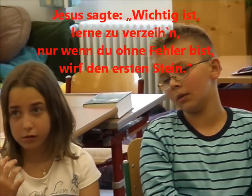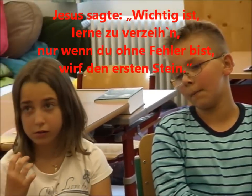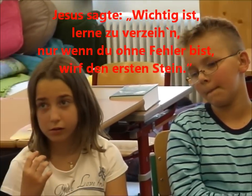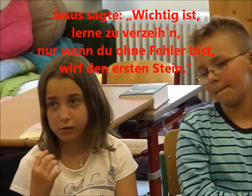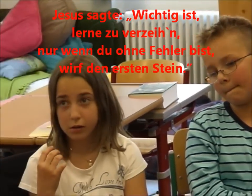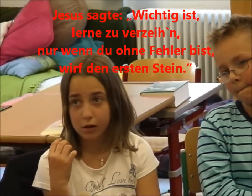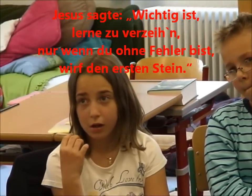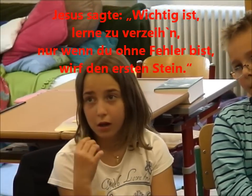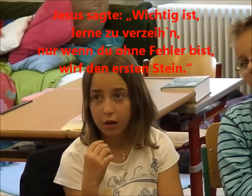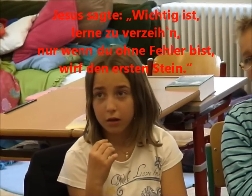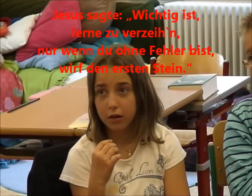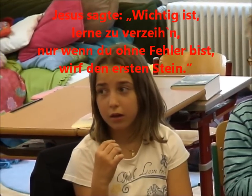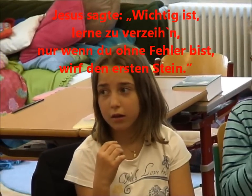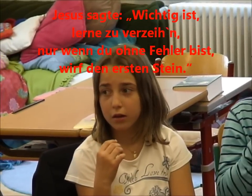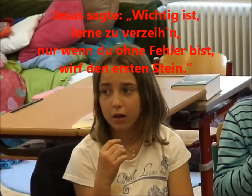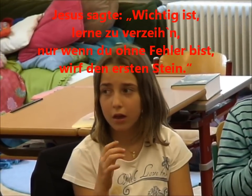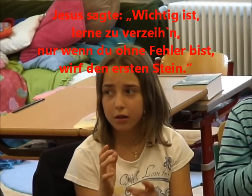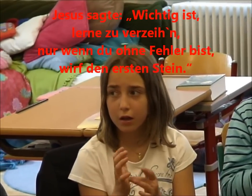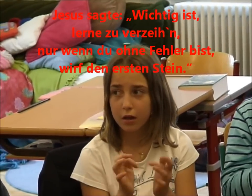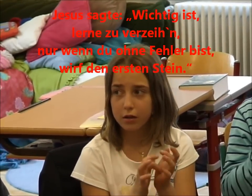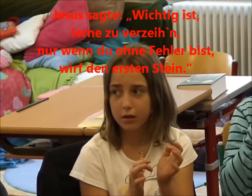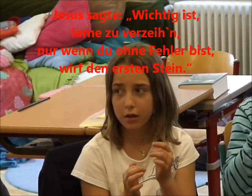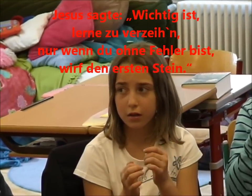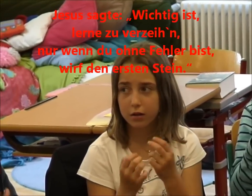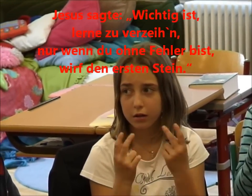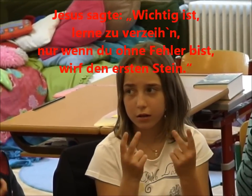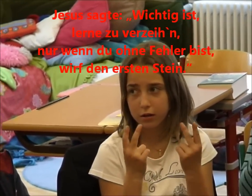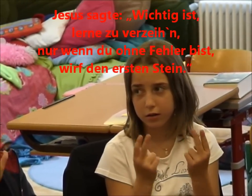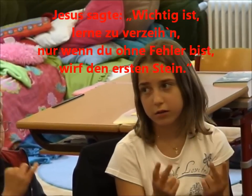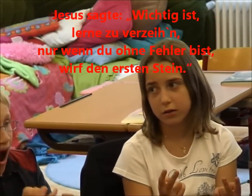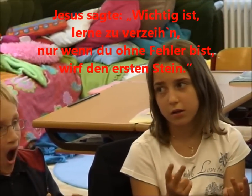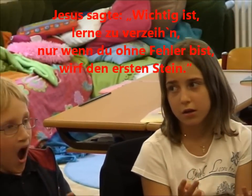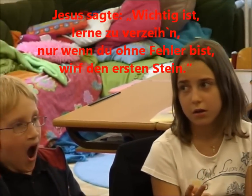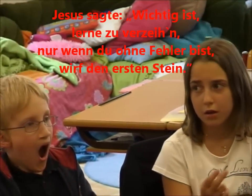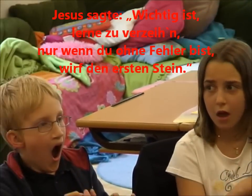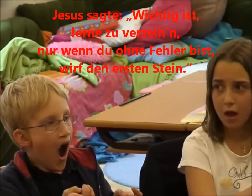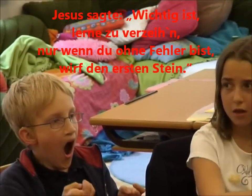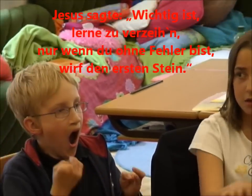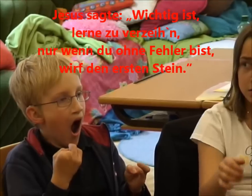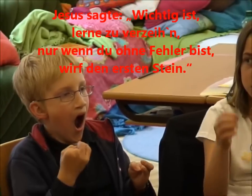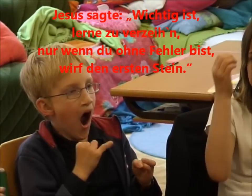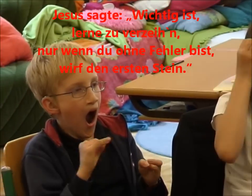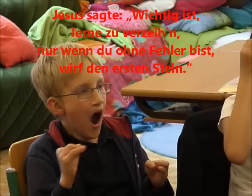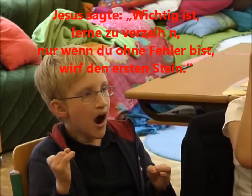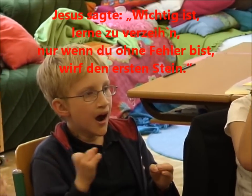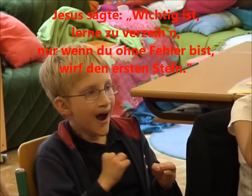Jesus sagte, bis die Sonne wieder scheint.